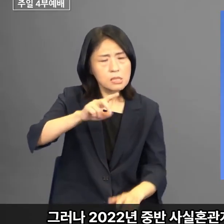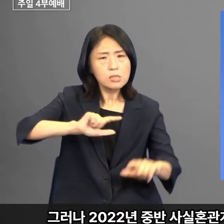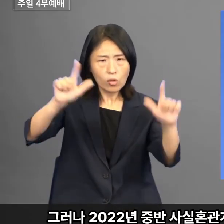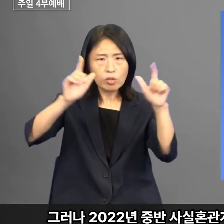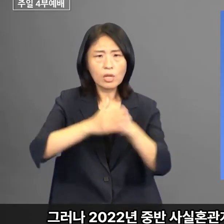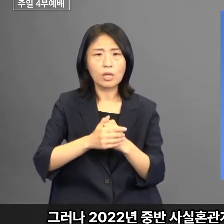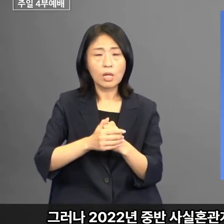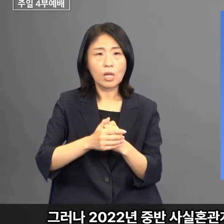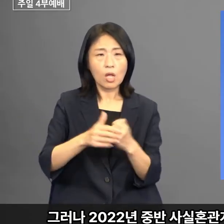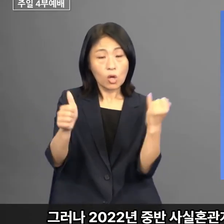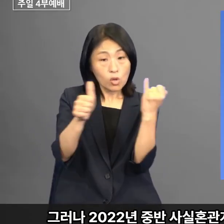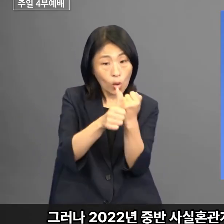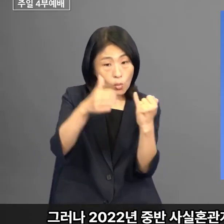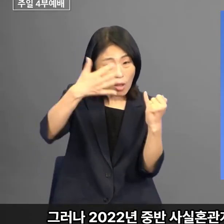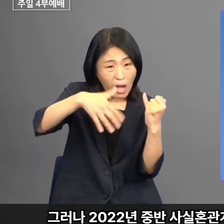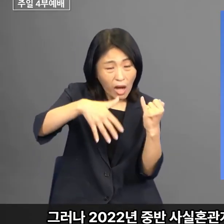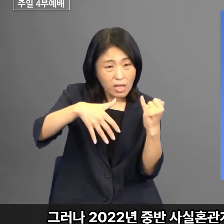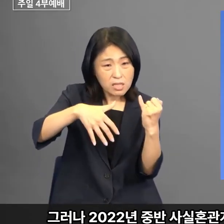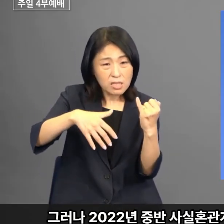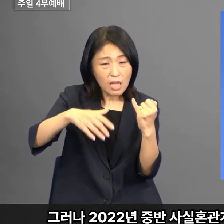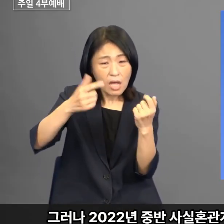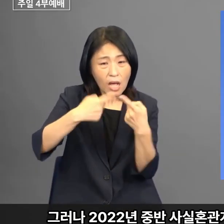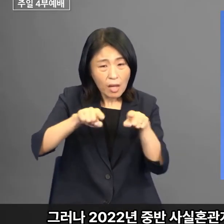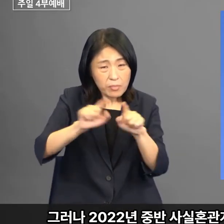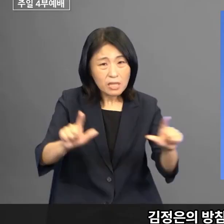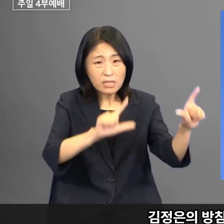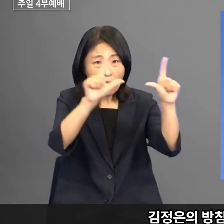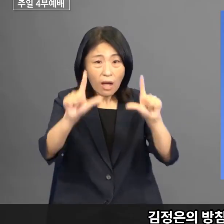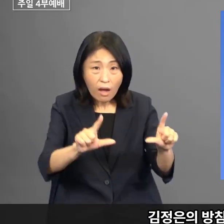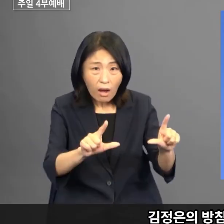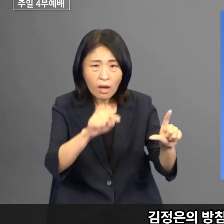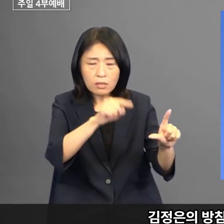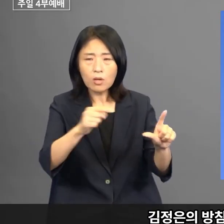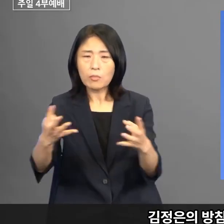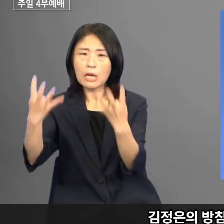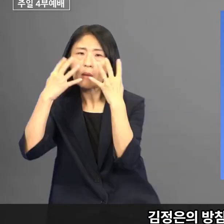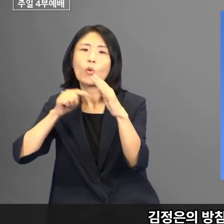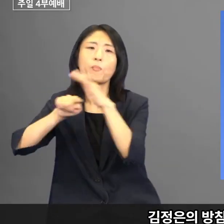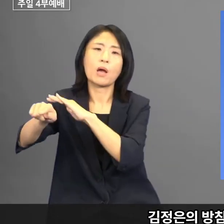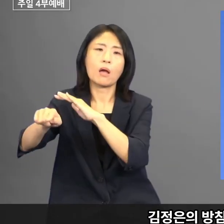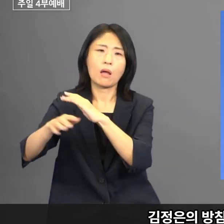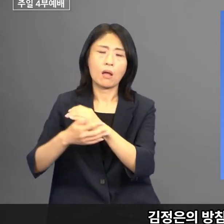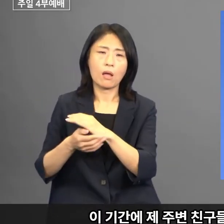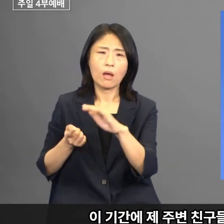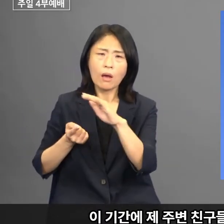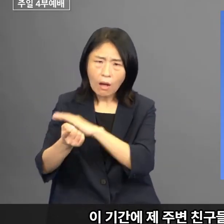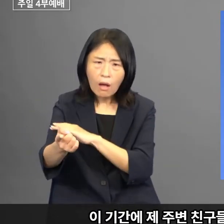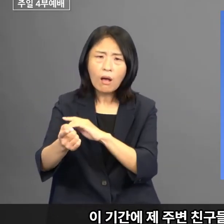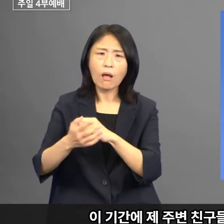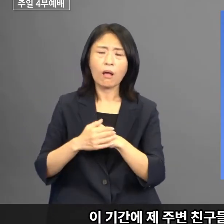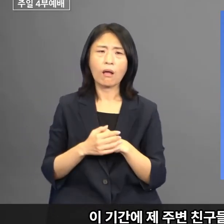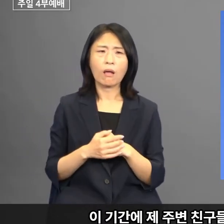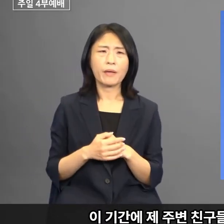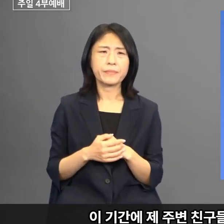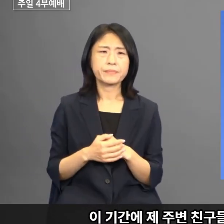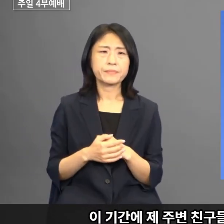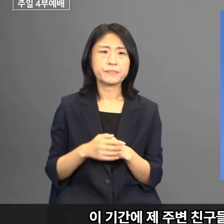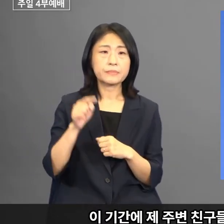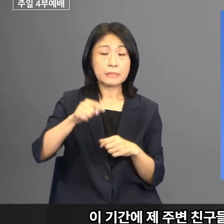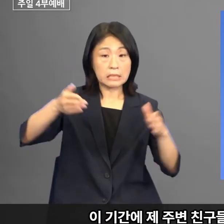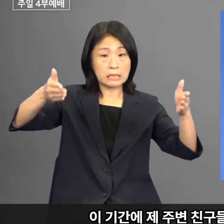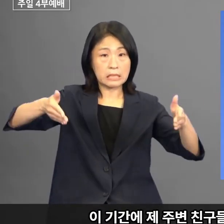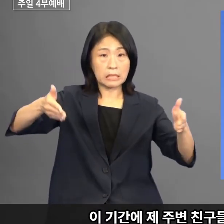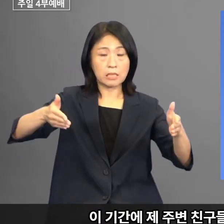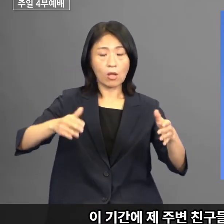사실혼 관계 동거 기간만큼 교화소에 보내라는 김정은의 방침이 내려왔습니다. 이 기간에 제